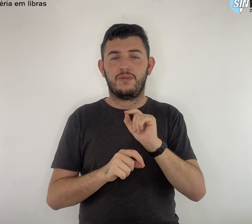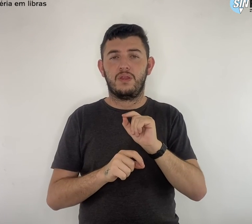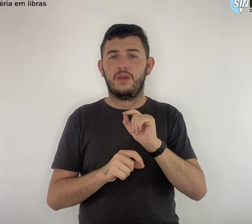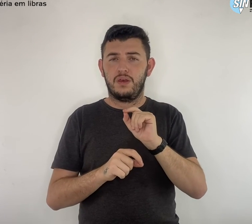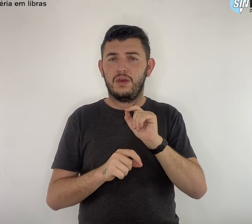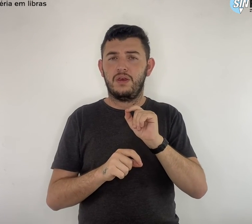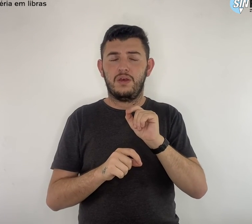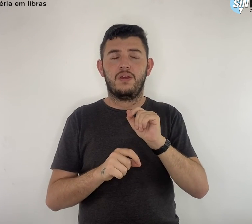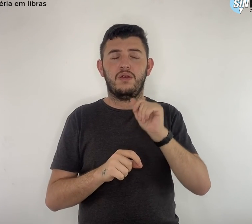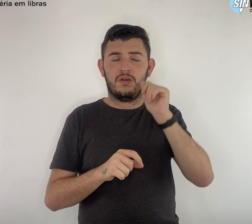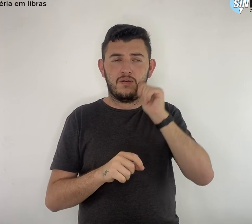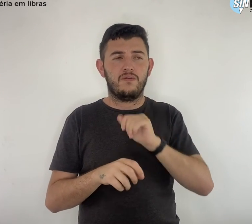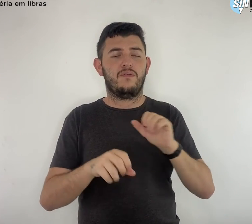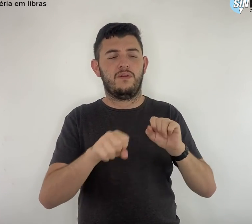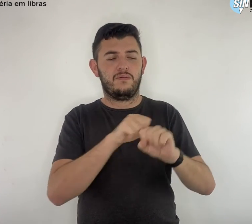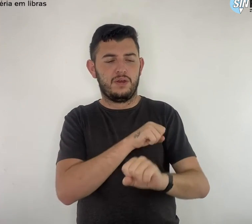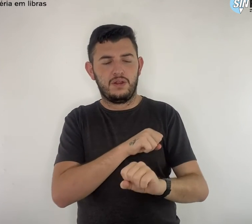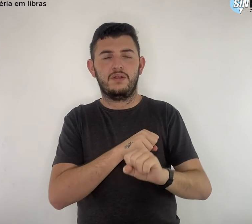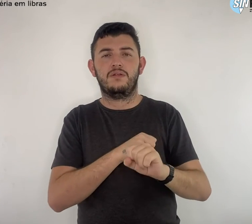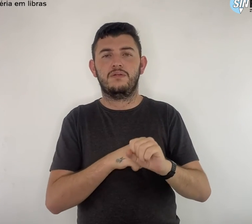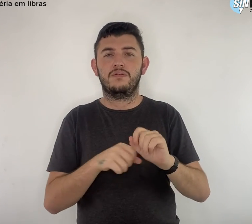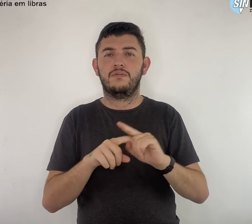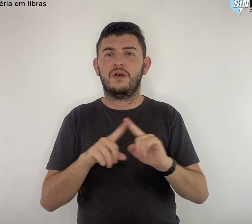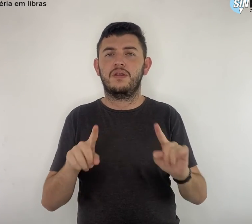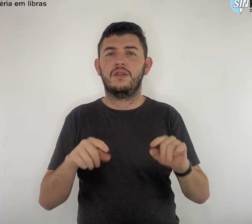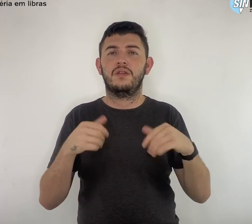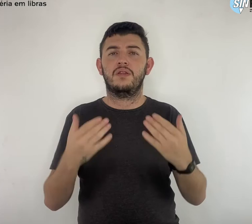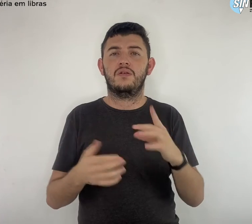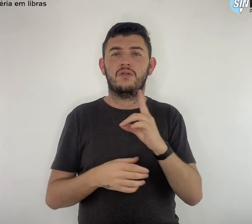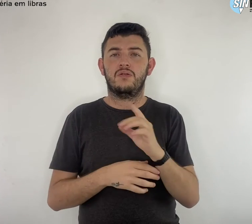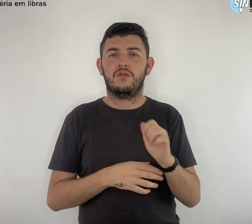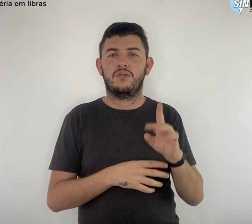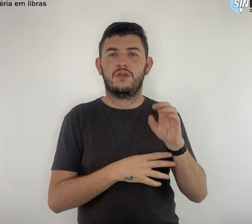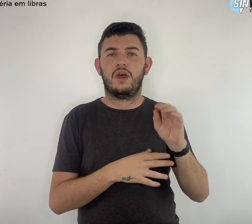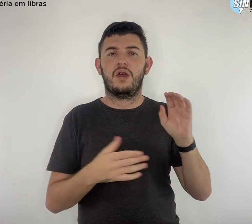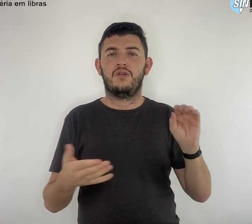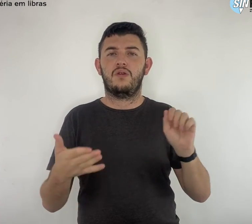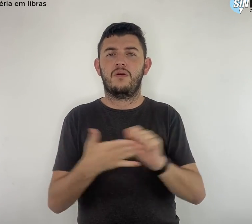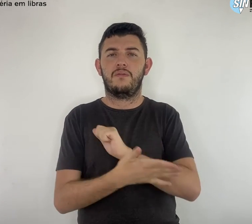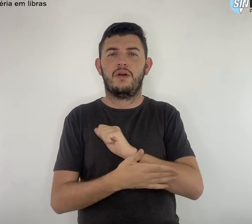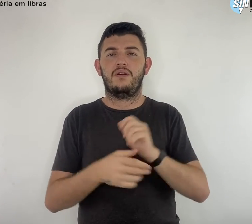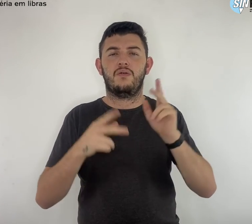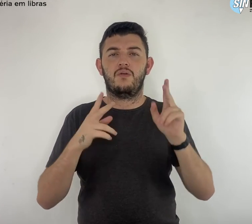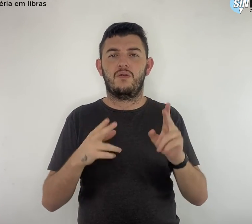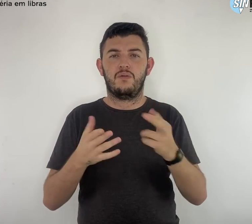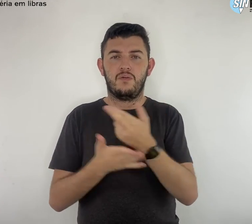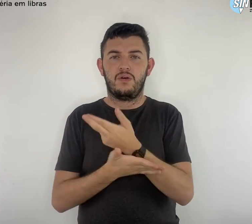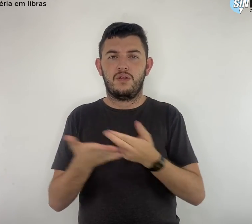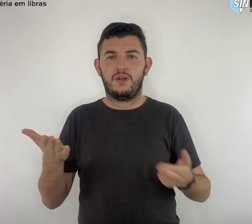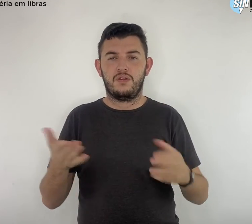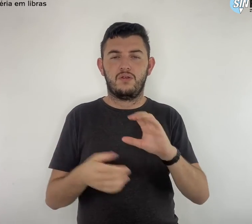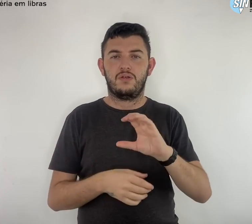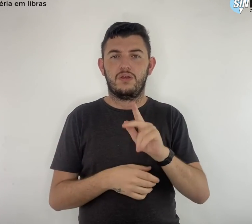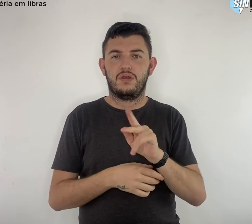feminicídio. Embora o apagão de dados sobre o perfil das vítimas, como cita